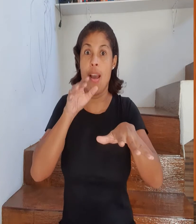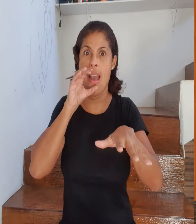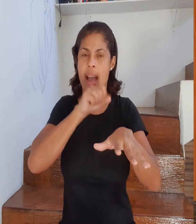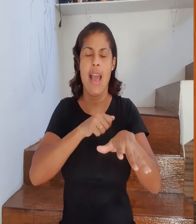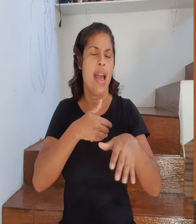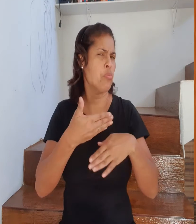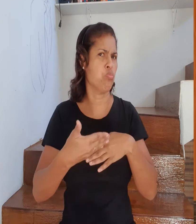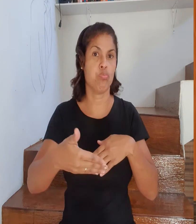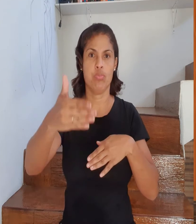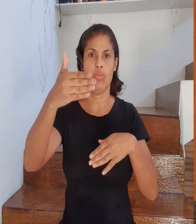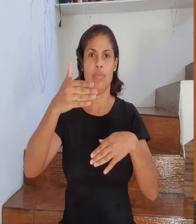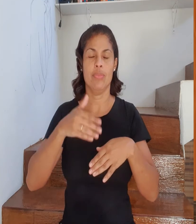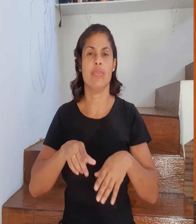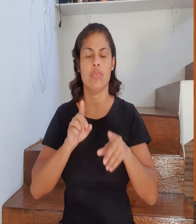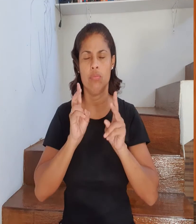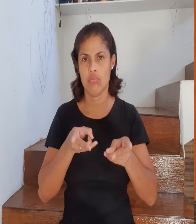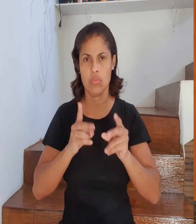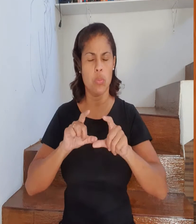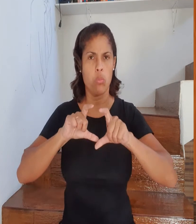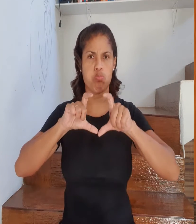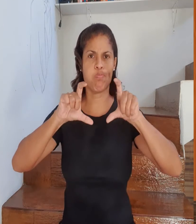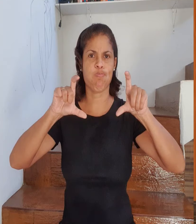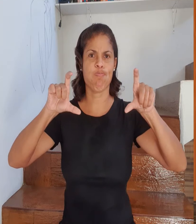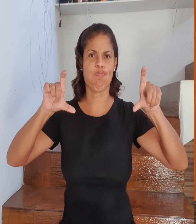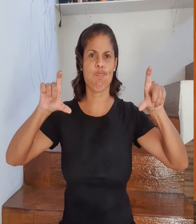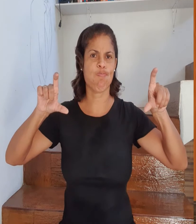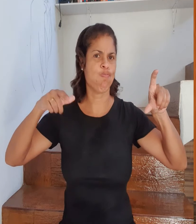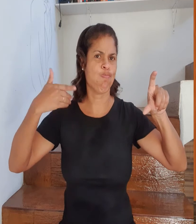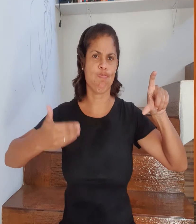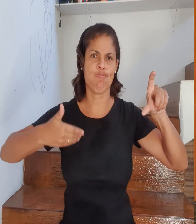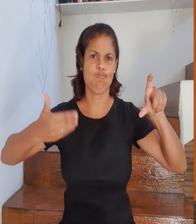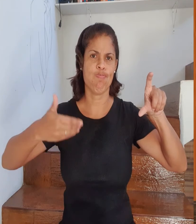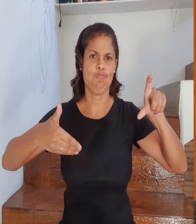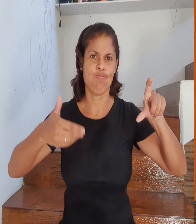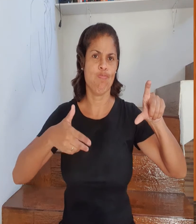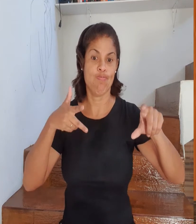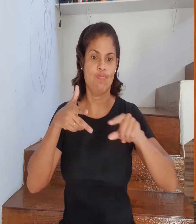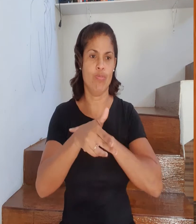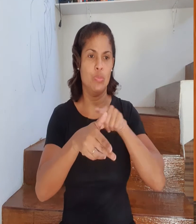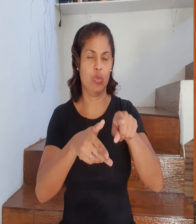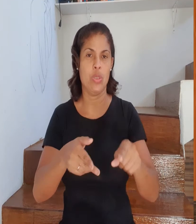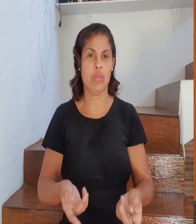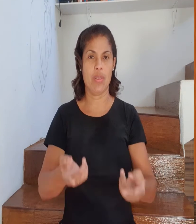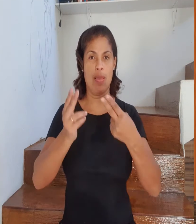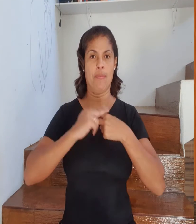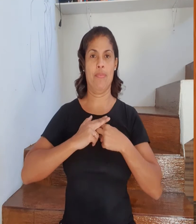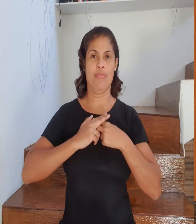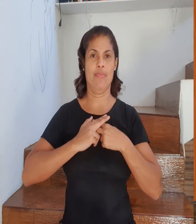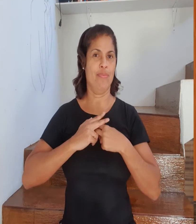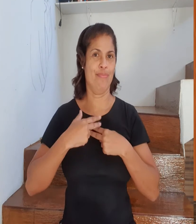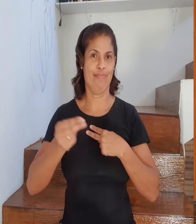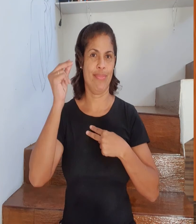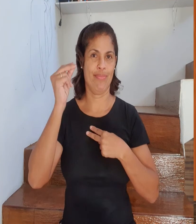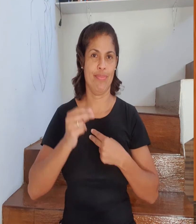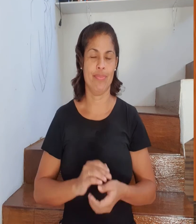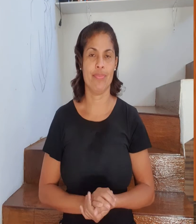anticorpos é rápida e duradoura, e o título se mantém alto por muito tempo, impedindo que a doença se instale.